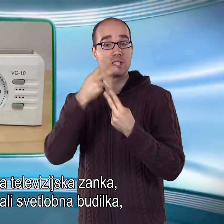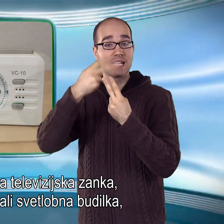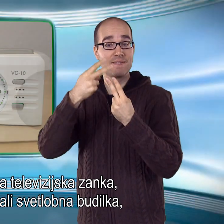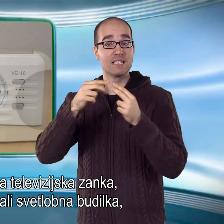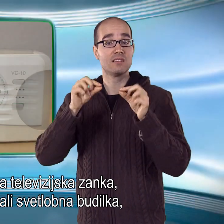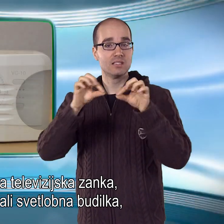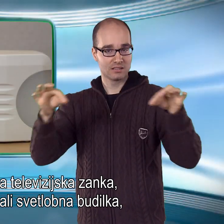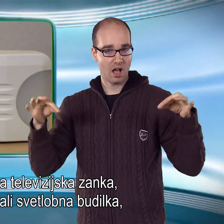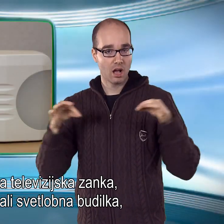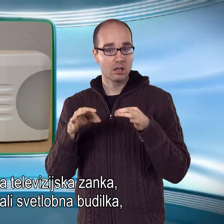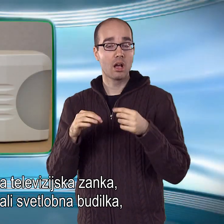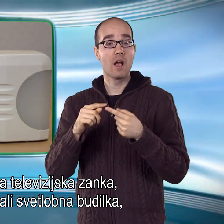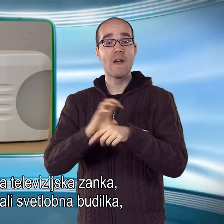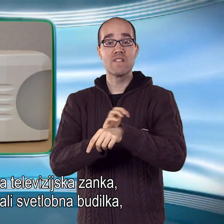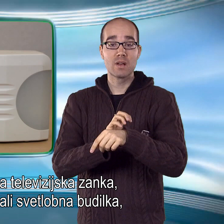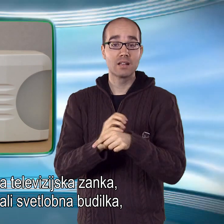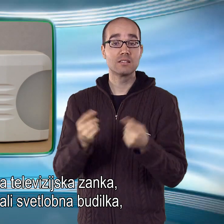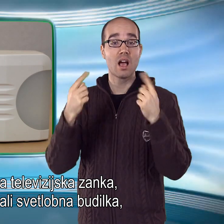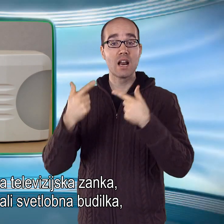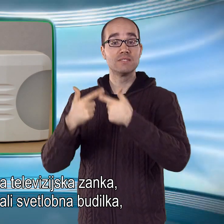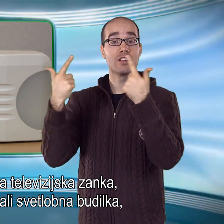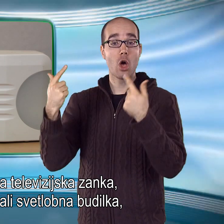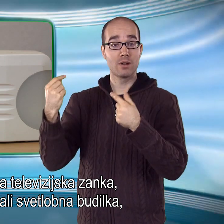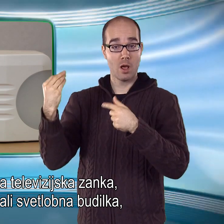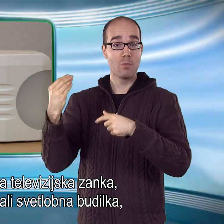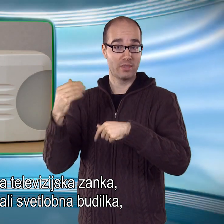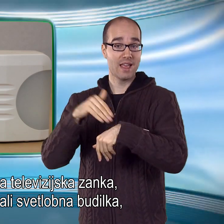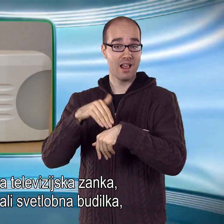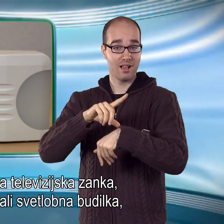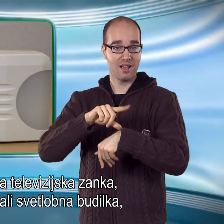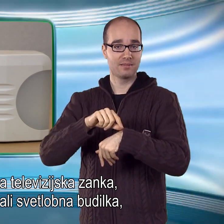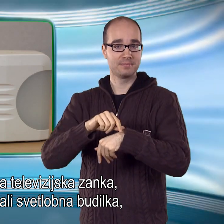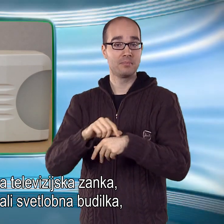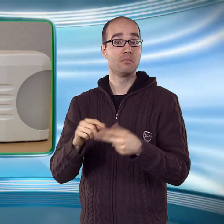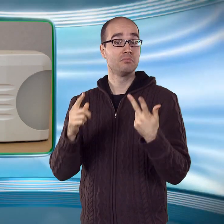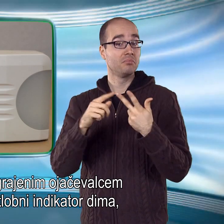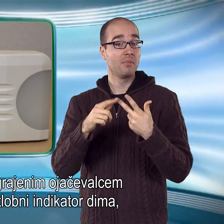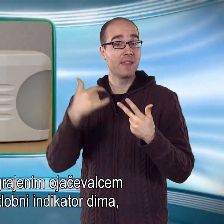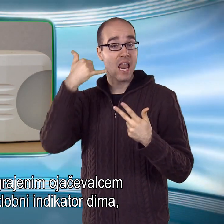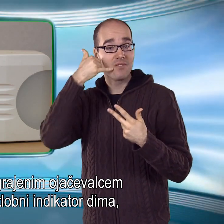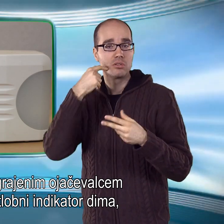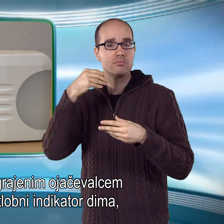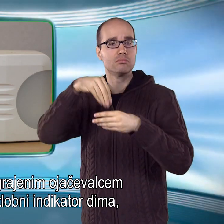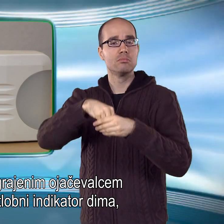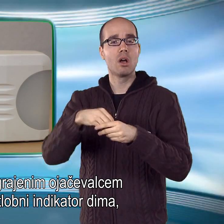elektronska televizijska zanka, vibracijska ali svetlobna budilka, telefon z